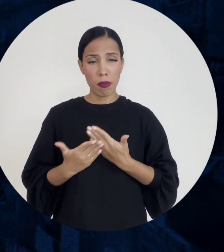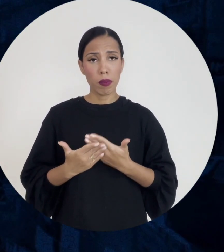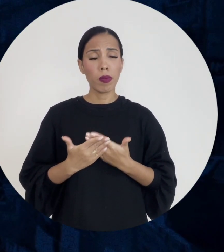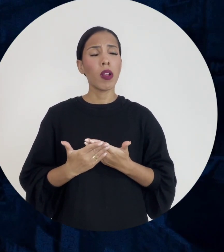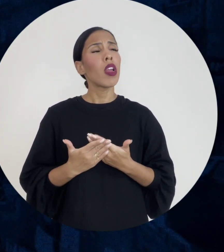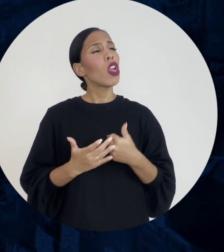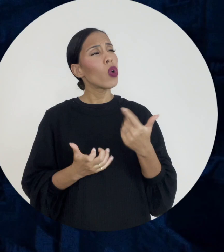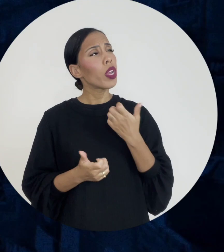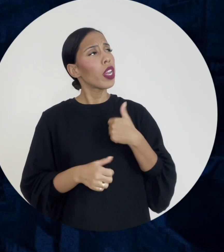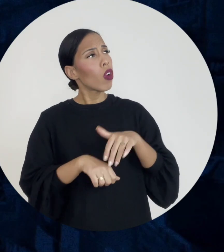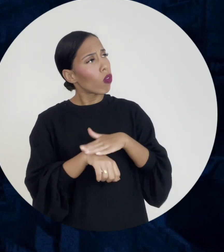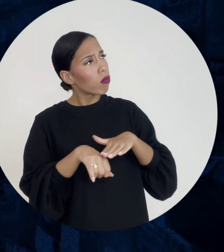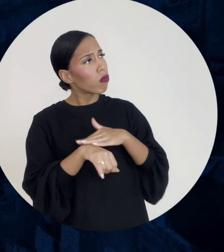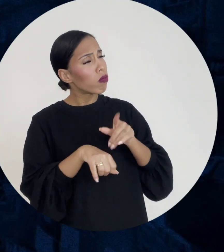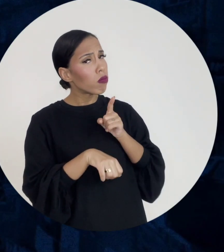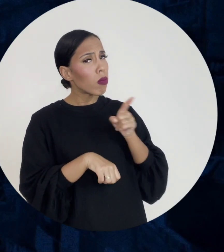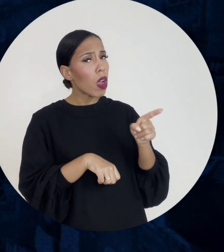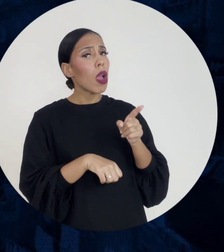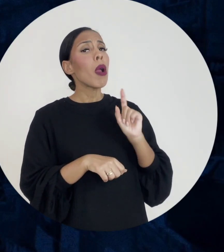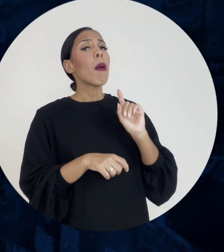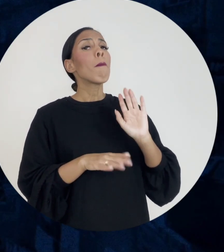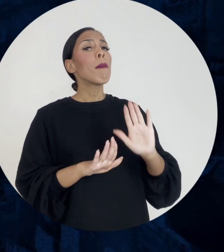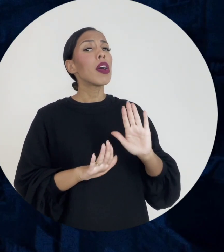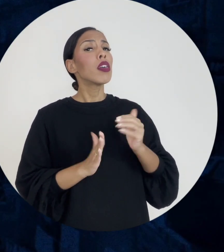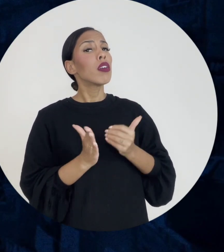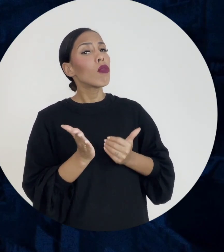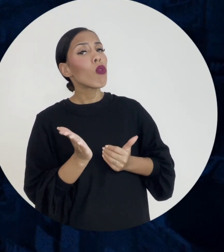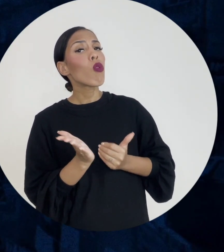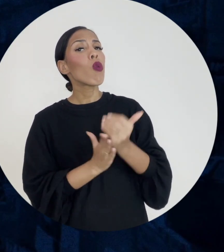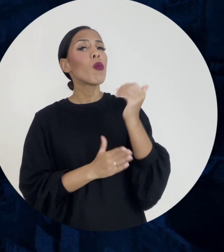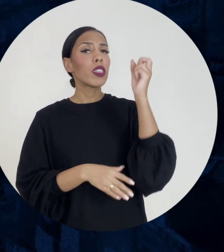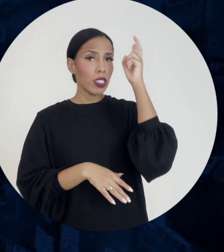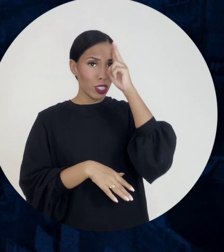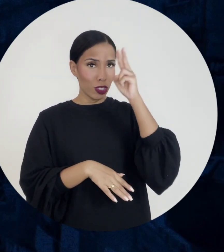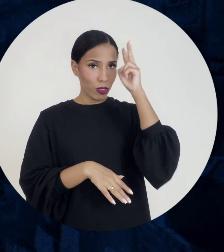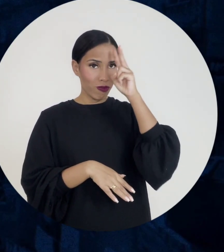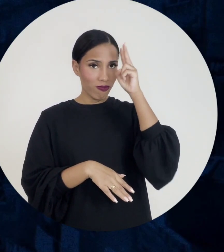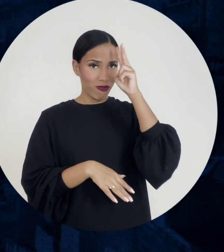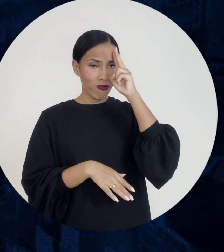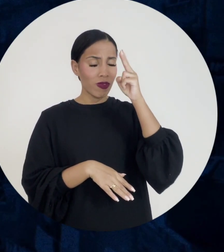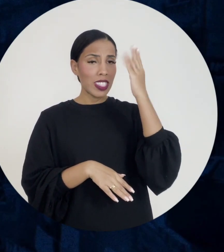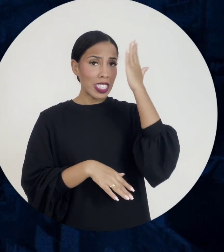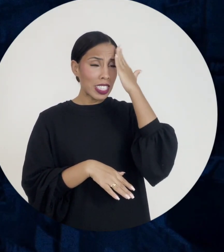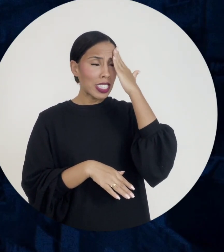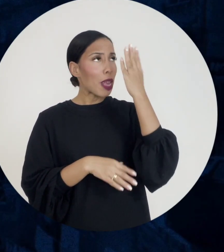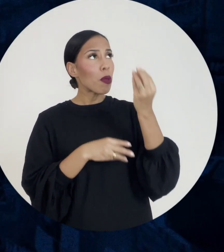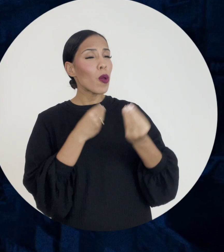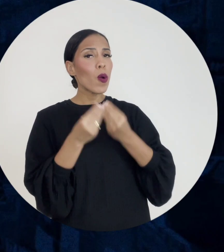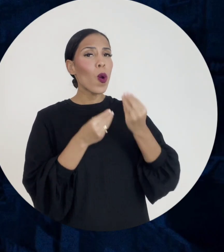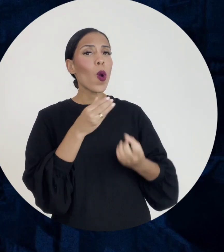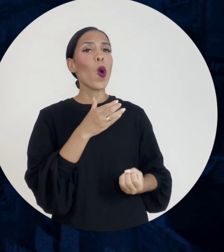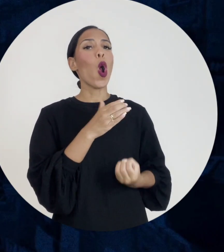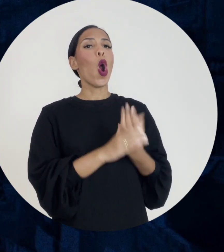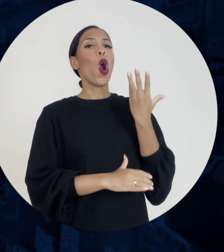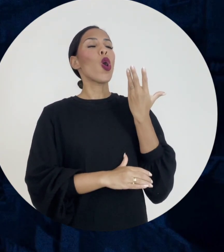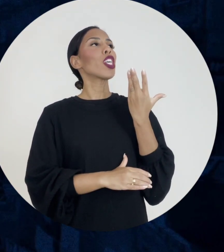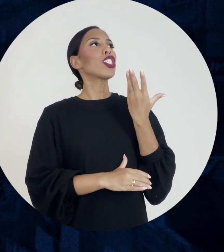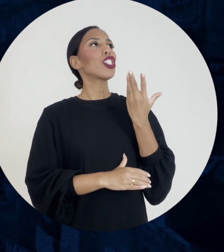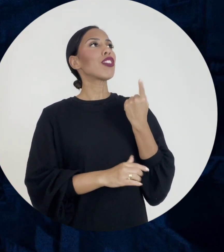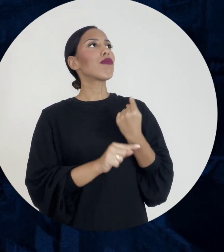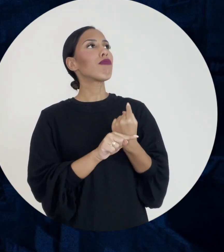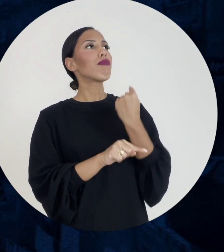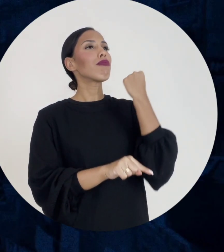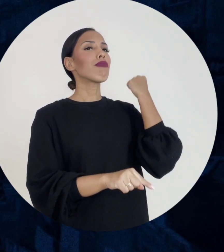muito conversar com a senhora. Mas eu quero começar pela história da senhora, né? Eu quero começar assim, eu quero saber qual a sua origem, de onde que a senhora vem, de onde que é a